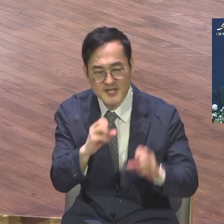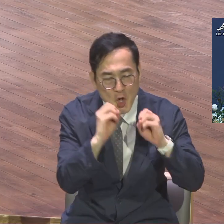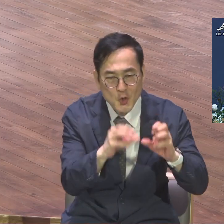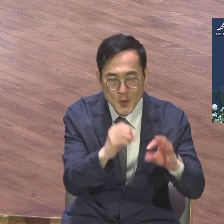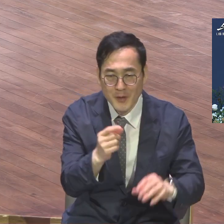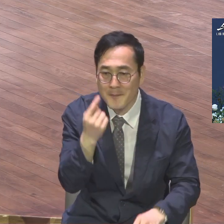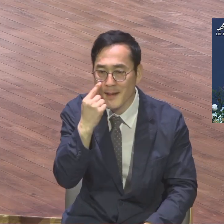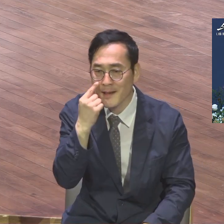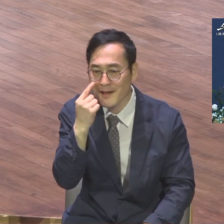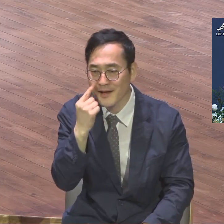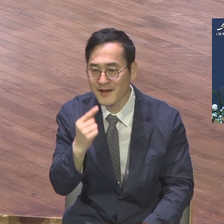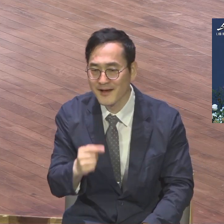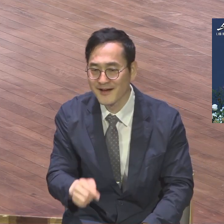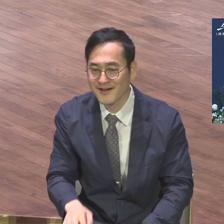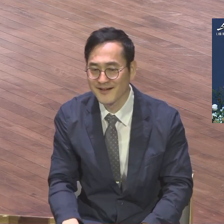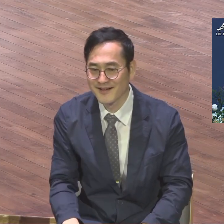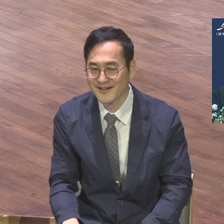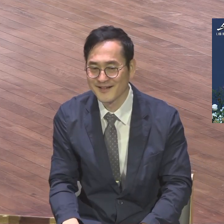귀신 세계를 어떻게 알겠어요?